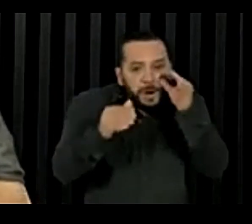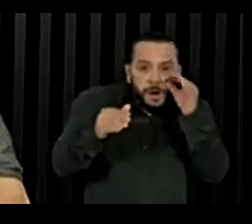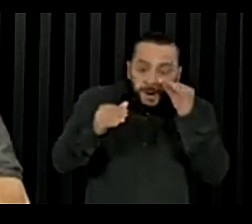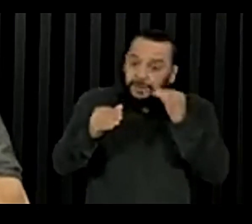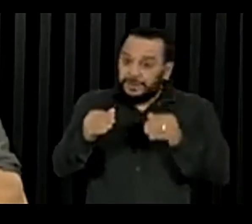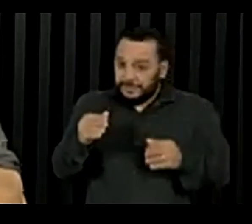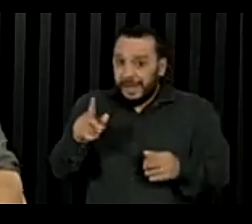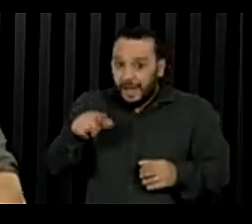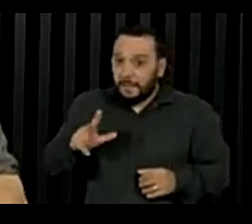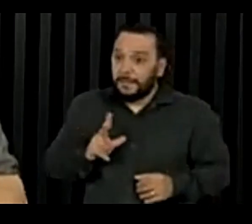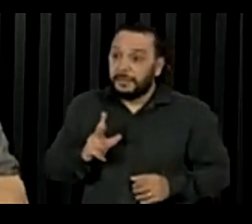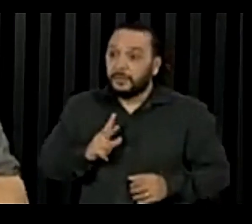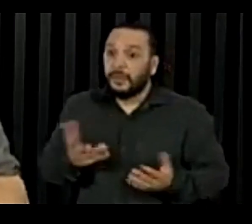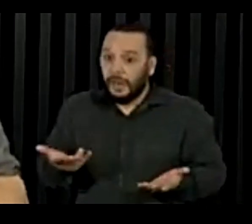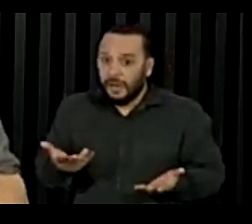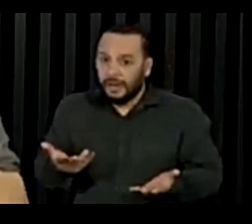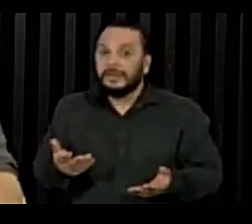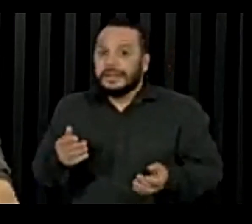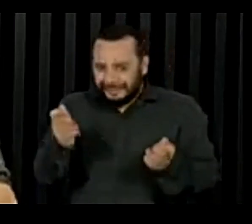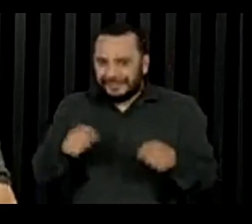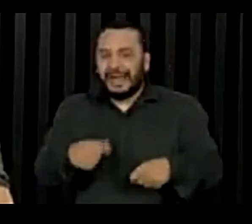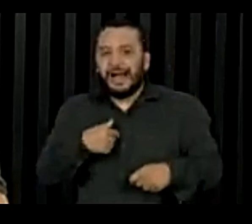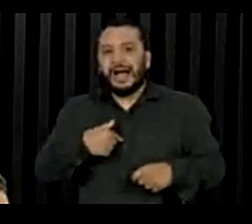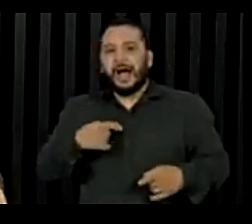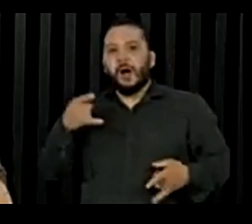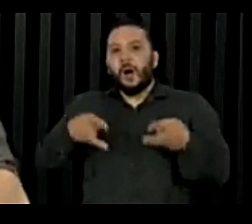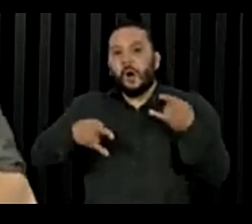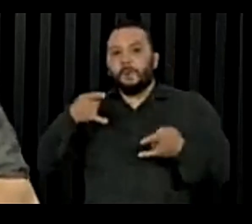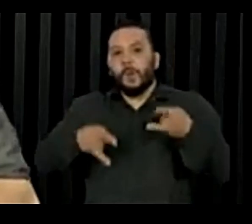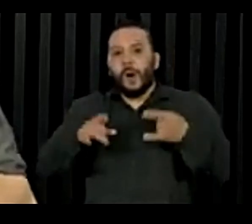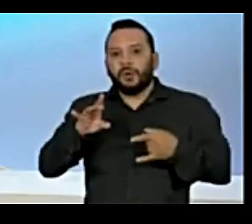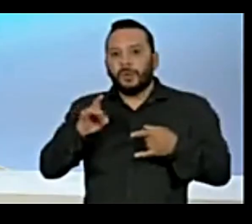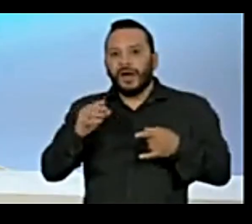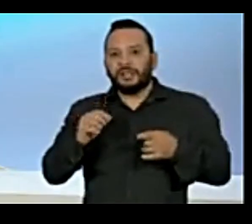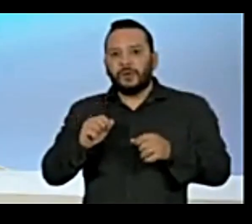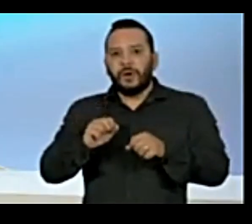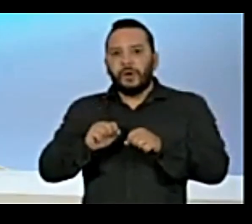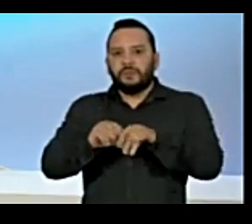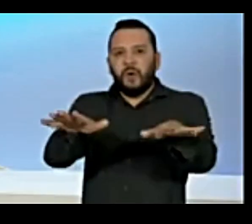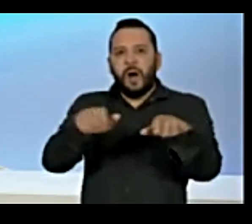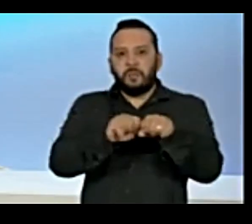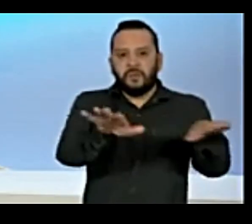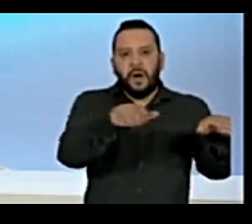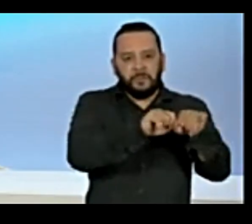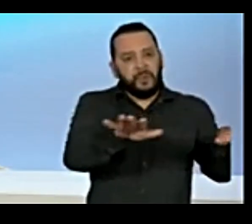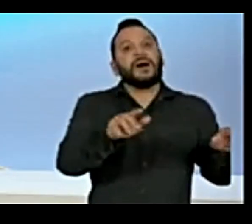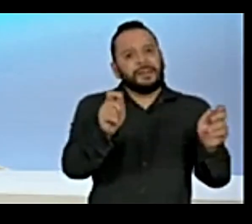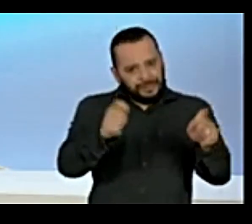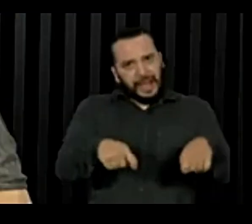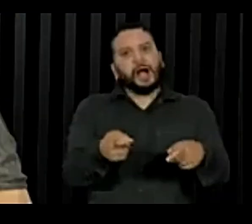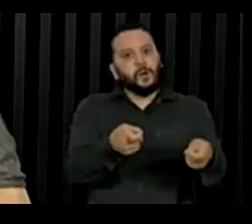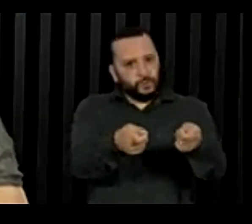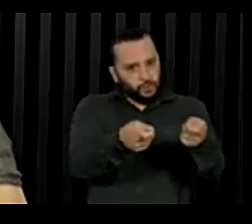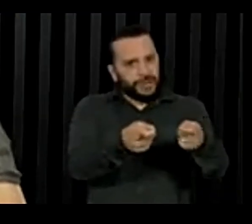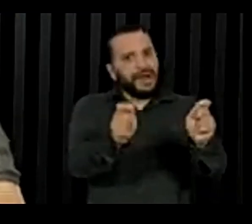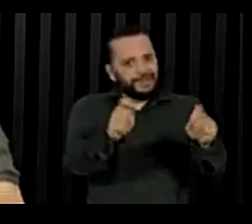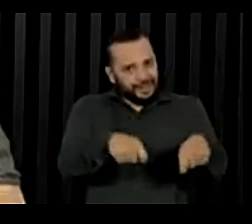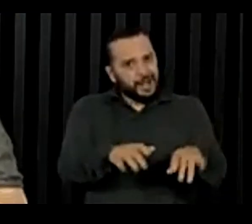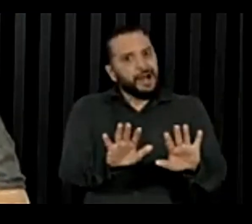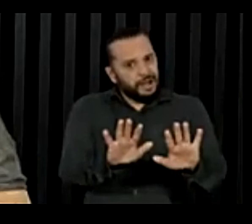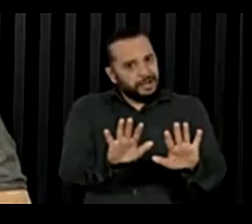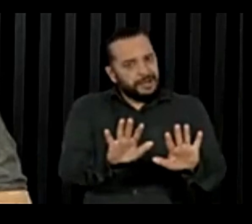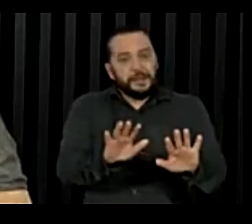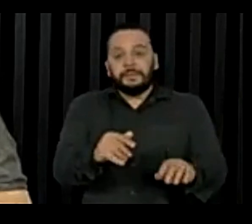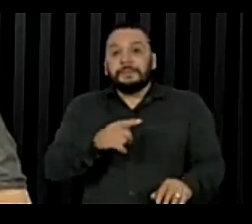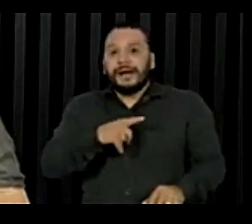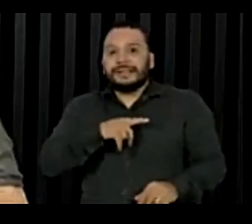É possível combater os robôs do WhatsApp, mas e o boca a boca do WhatsApp que compartilha essas fake news aos milhões? Que manda para